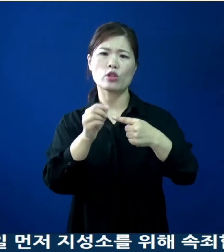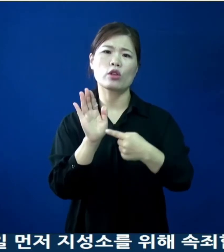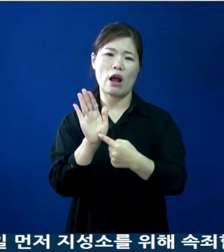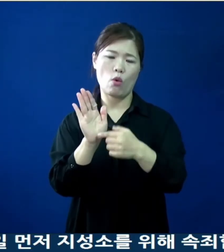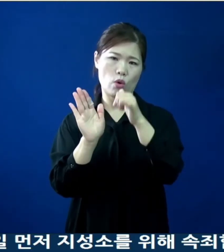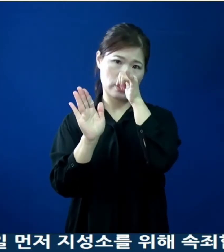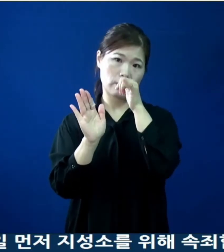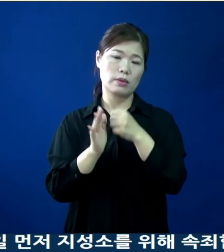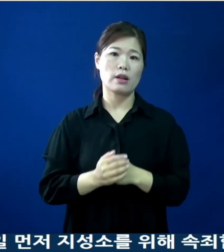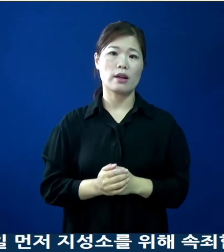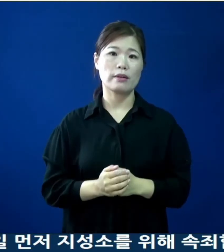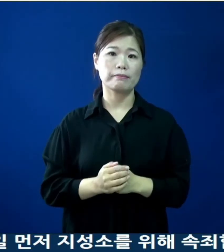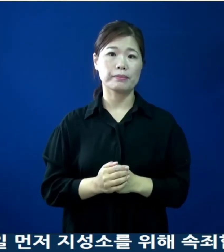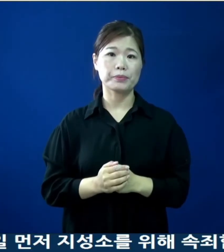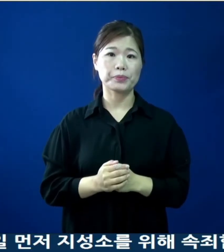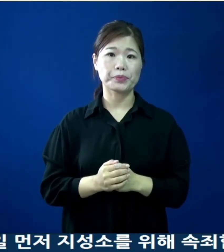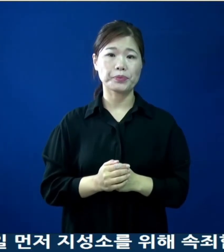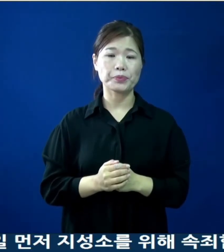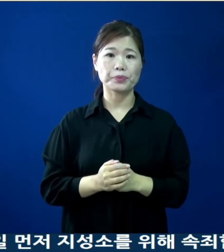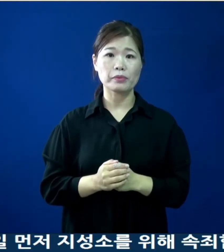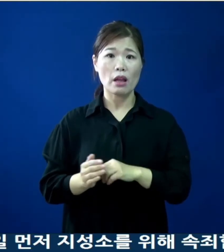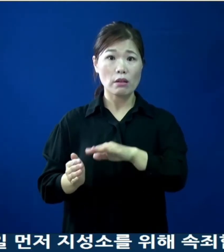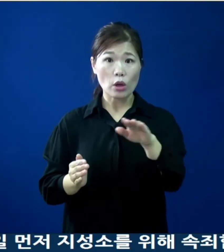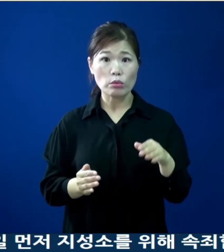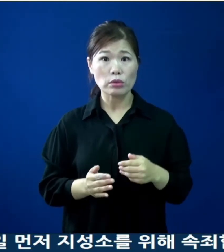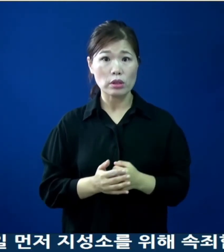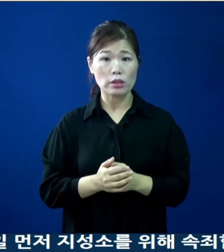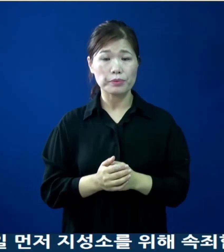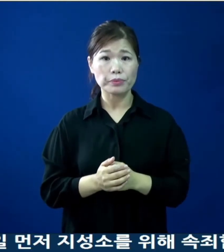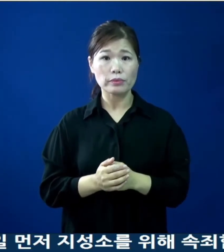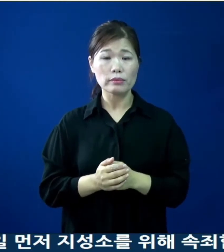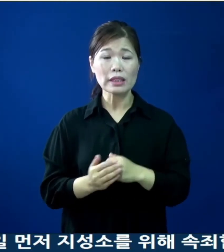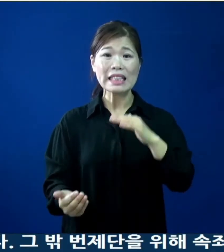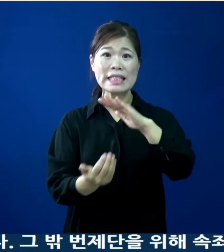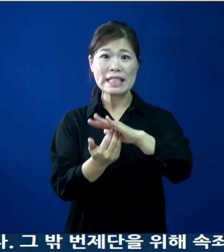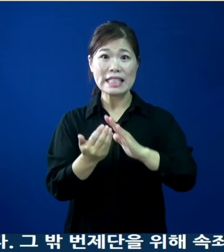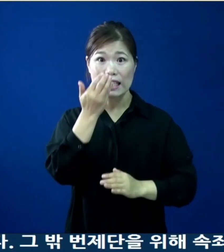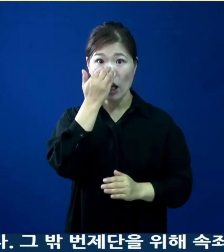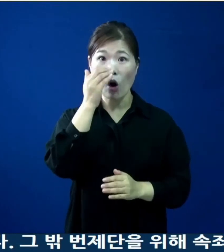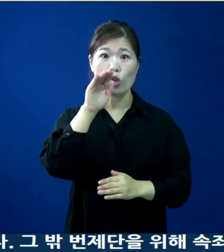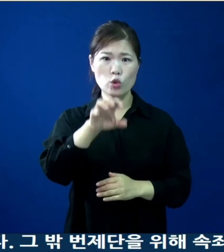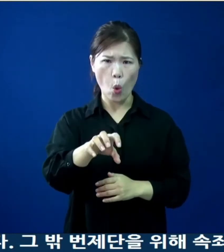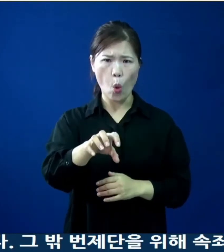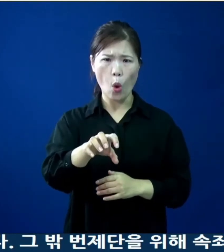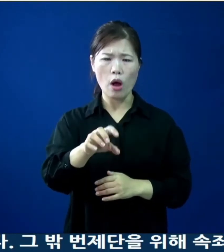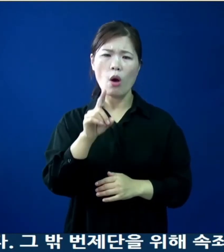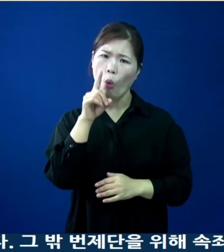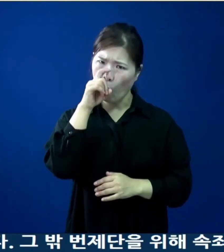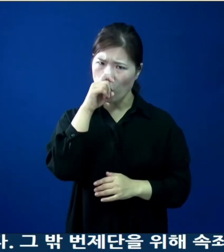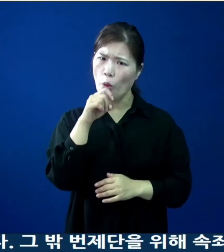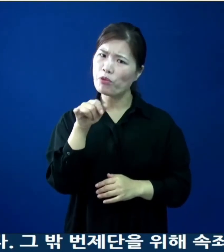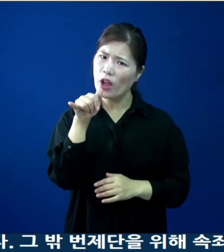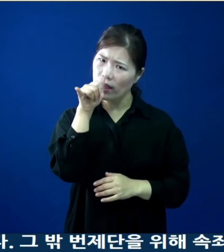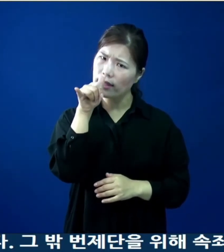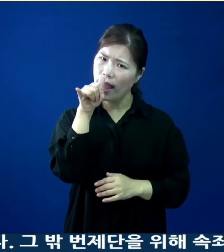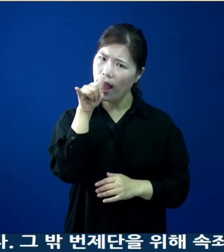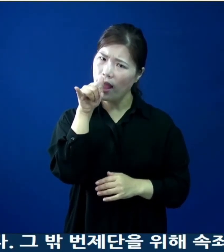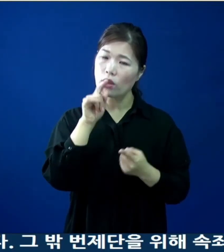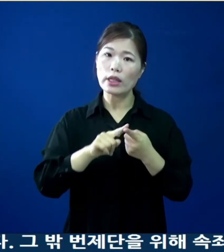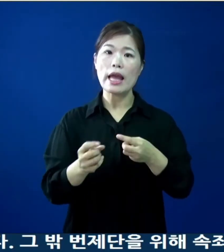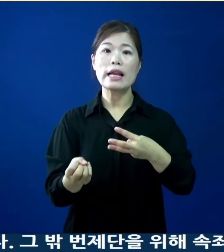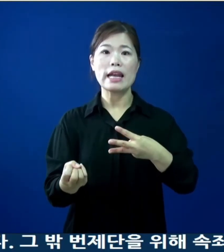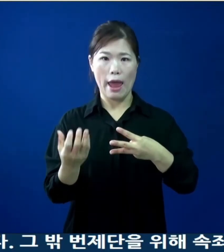있다는 사실입니다. 여러분, 지성소가 오염되어져 있다, 이것이